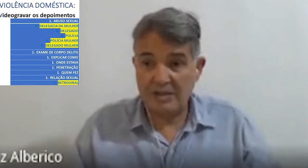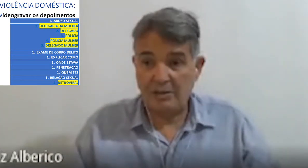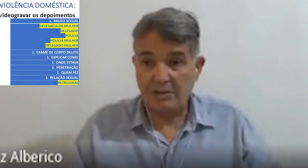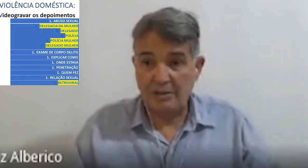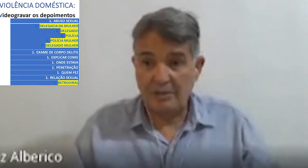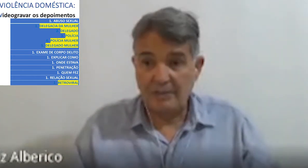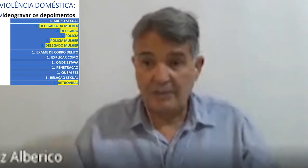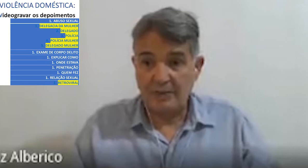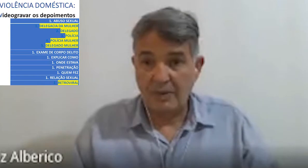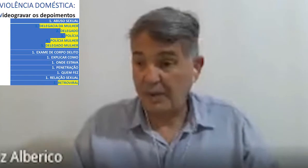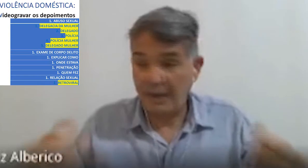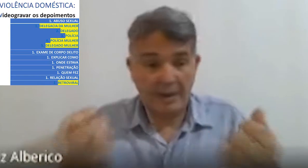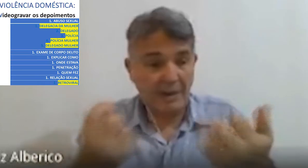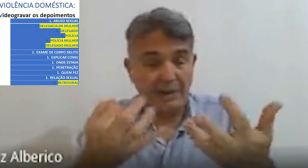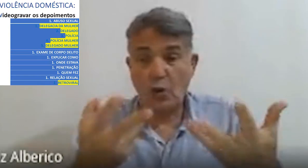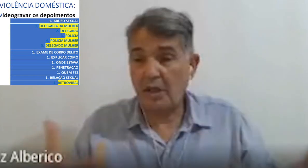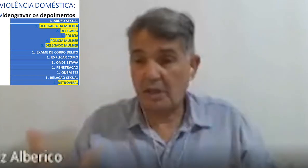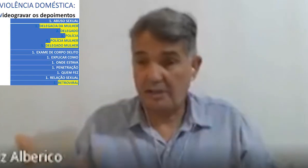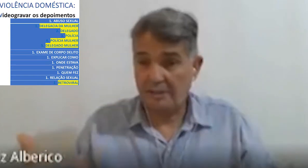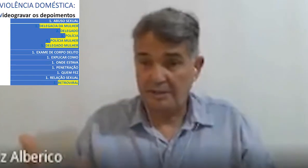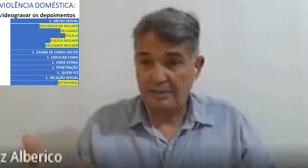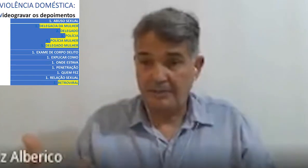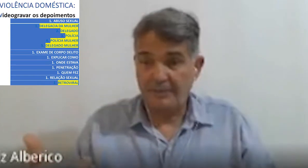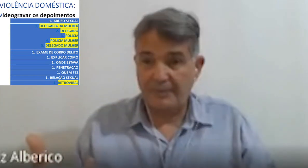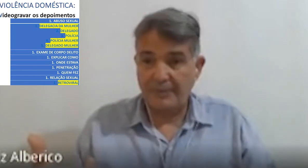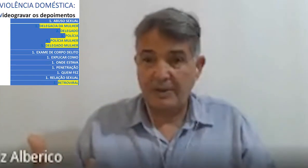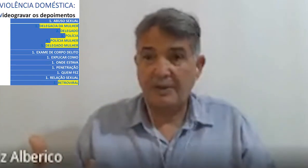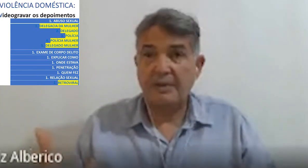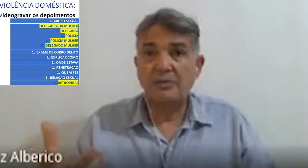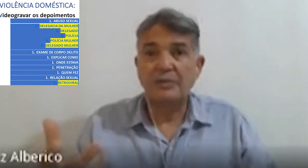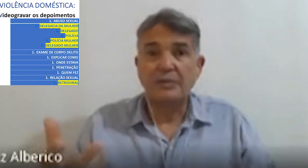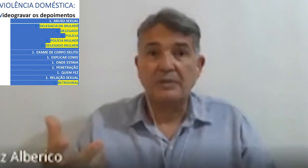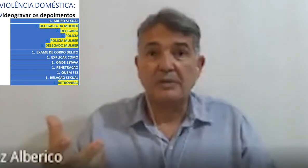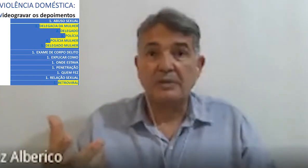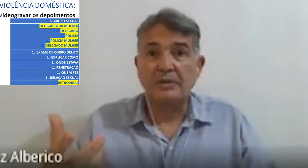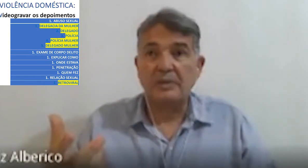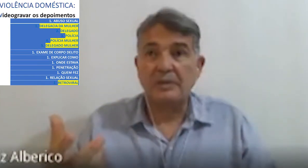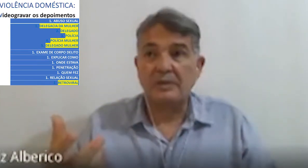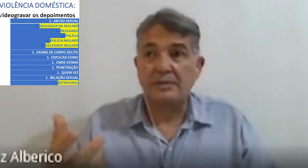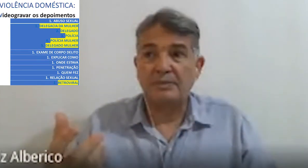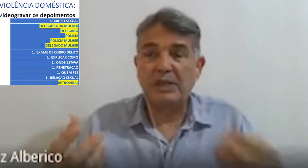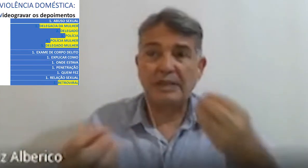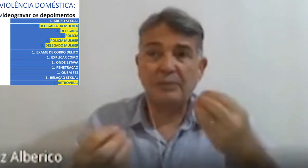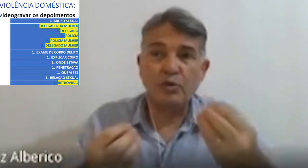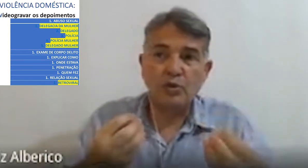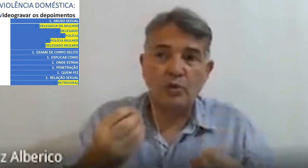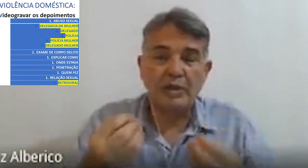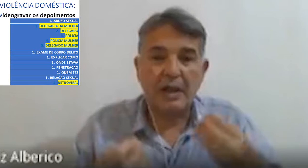facial, é toque. Então, tem que ter muito